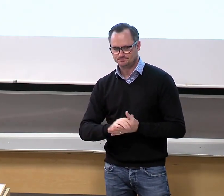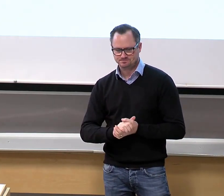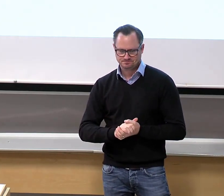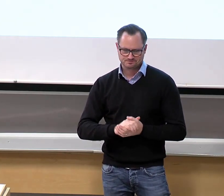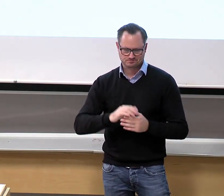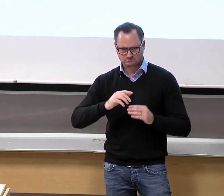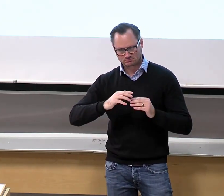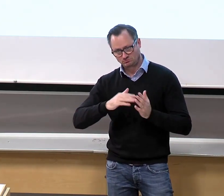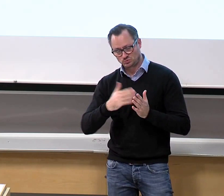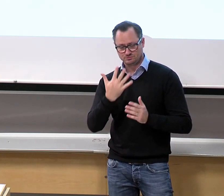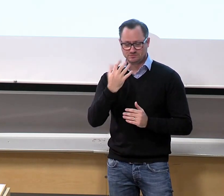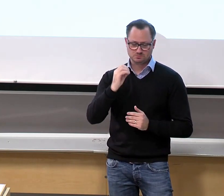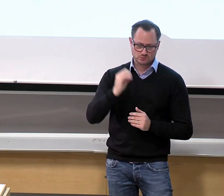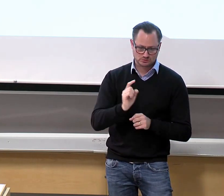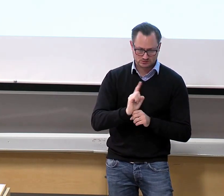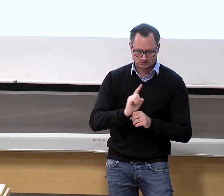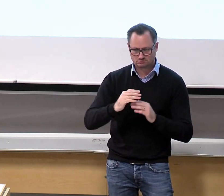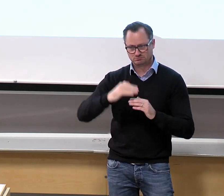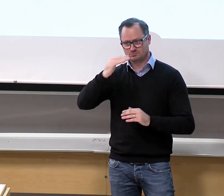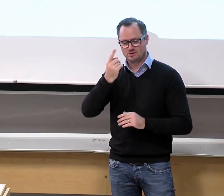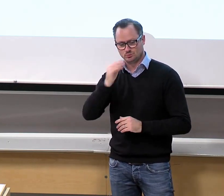mig att skriva den här avhandlingen. Och jag har väl jobbat